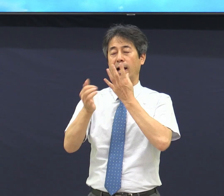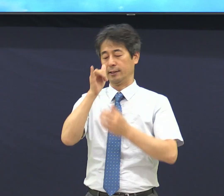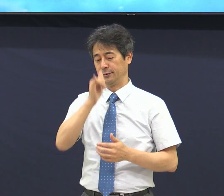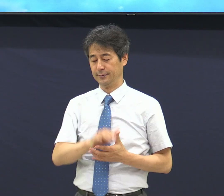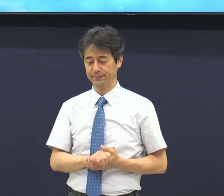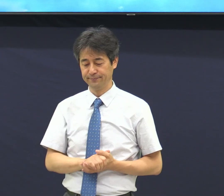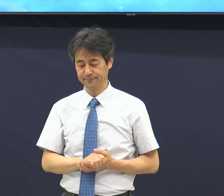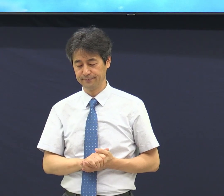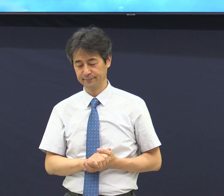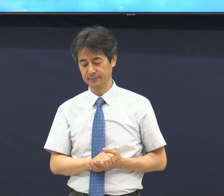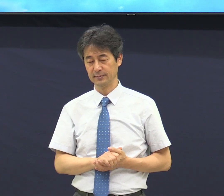다윗이 고백하고 있습니다.